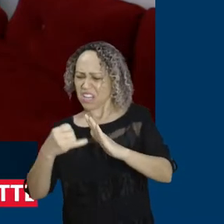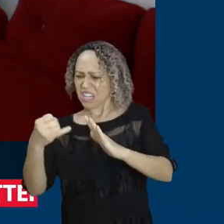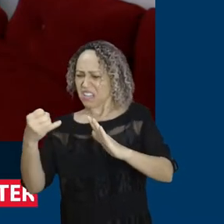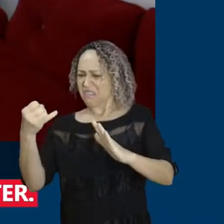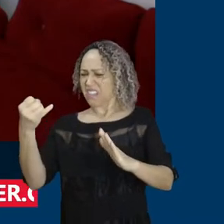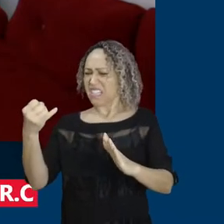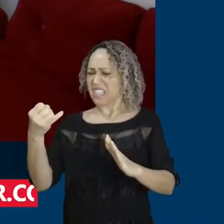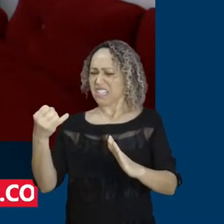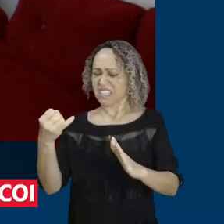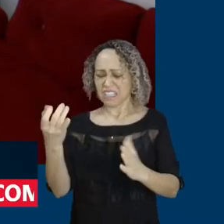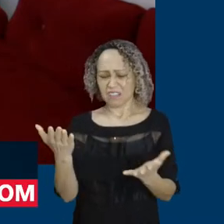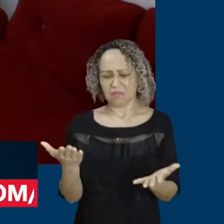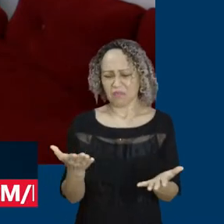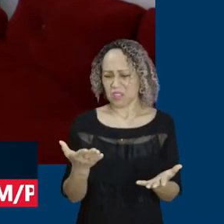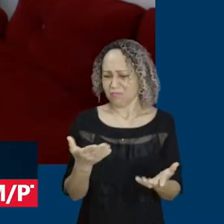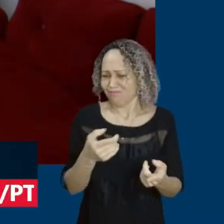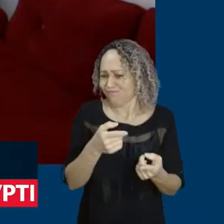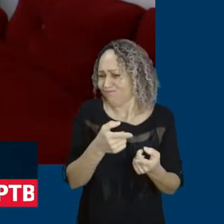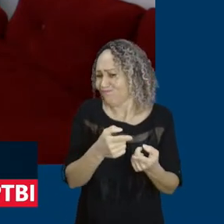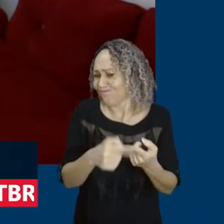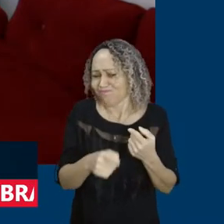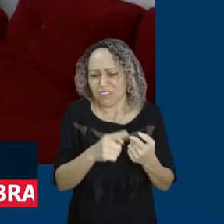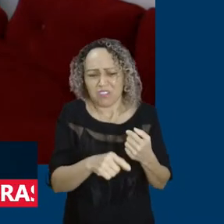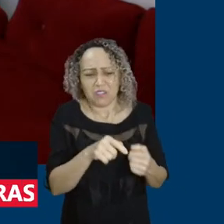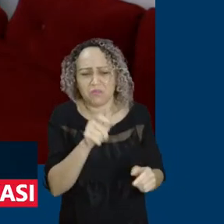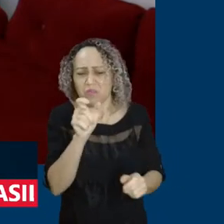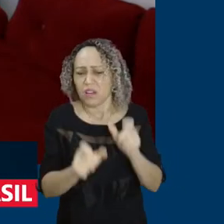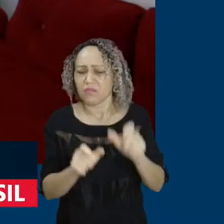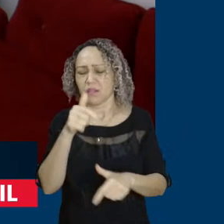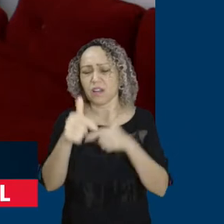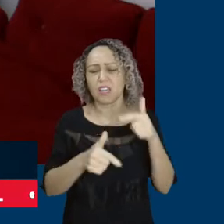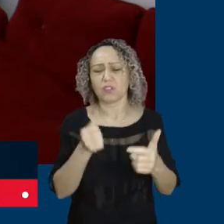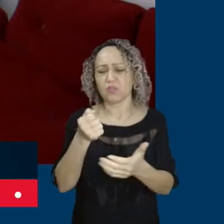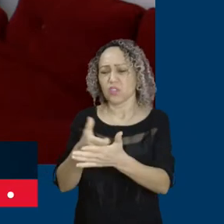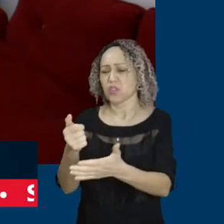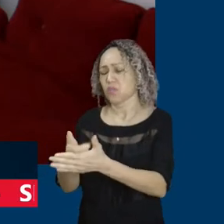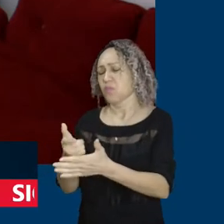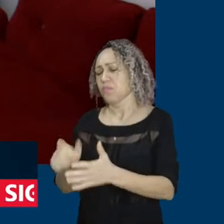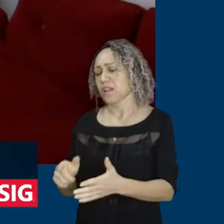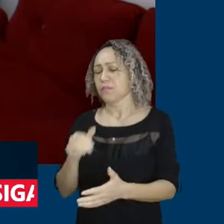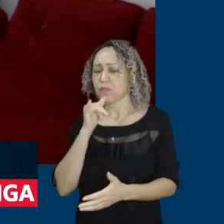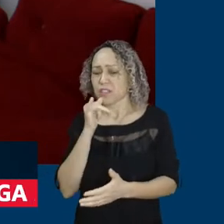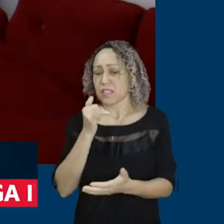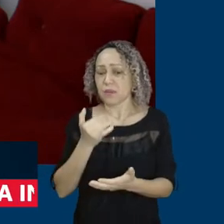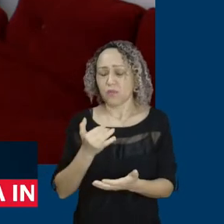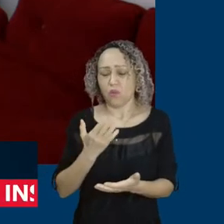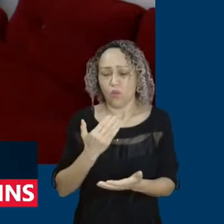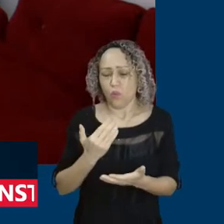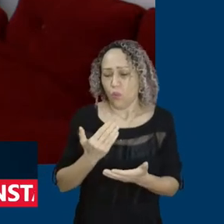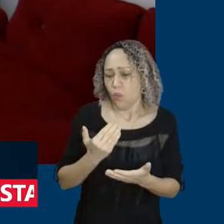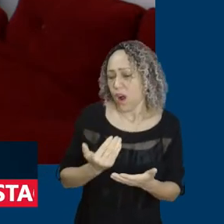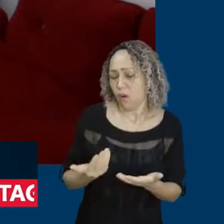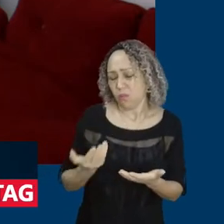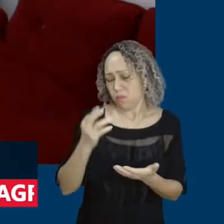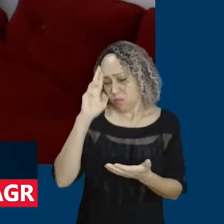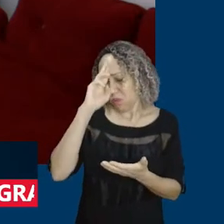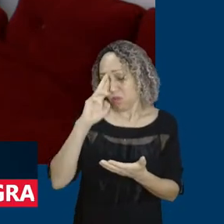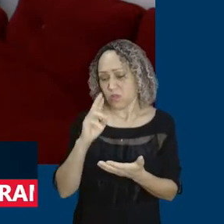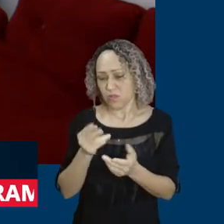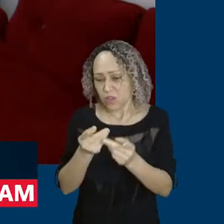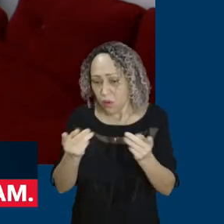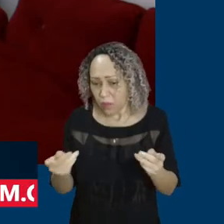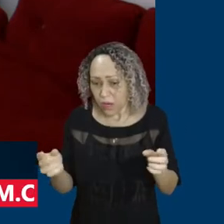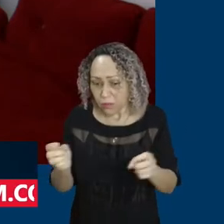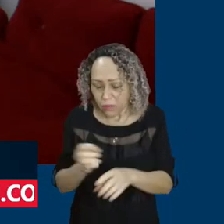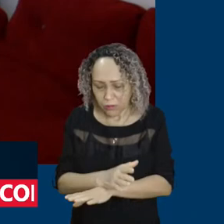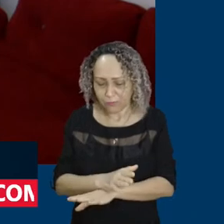nenhum PF, aquele famoso prato feito com esse dinheiro, como a gente já comentou aqui nesse espaço. Já a cesta básica, a gente sabe também que